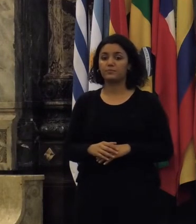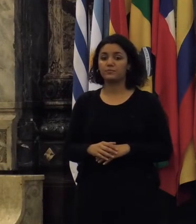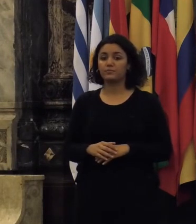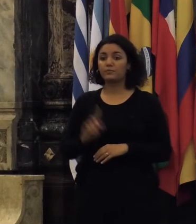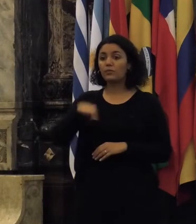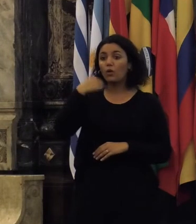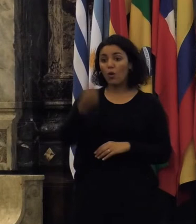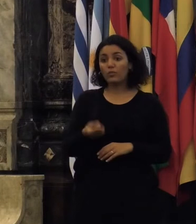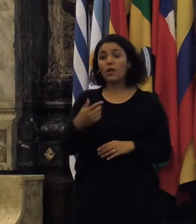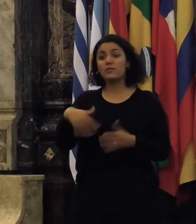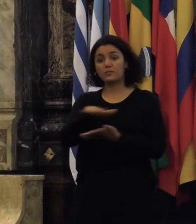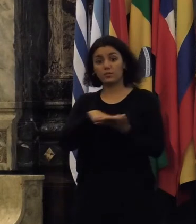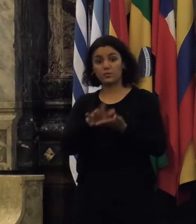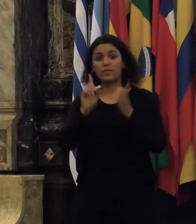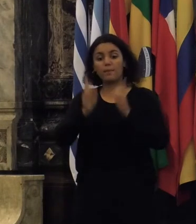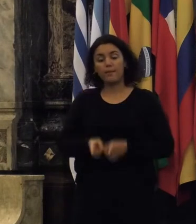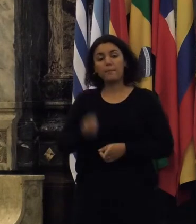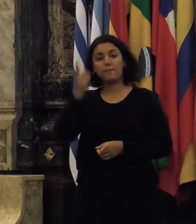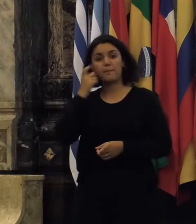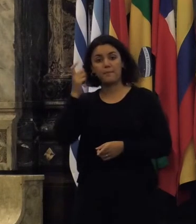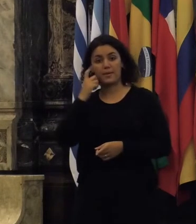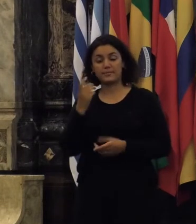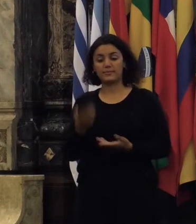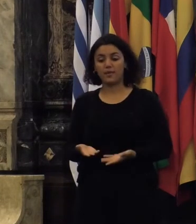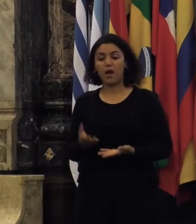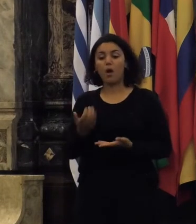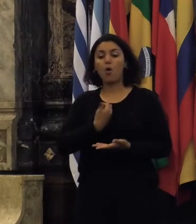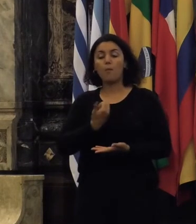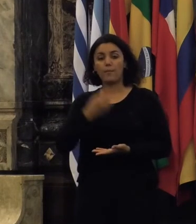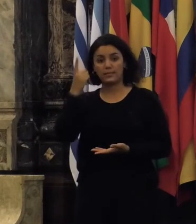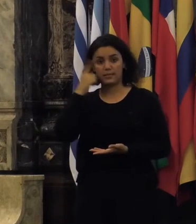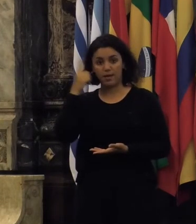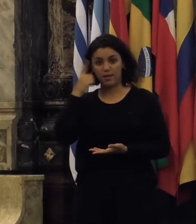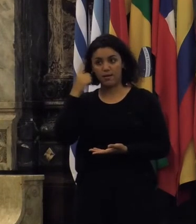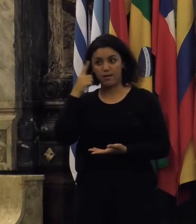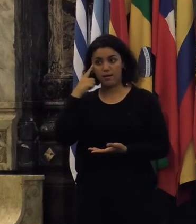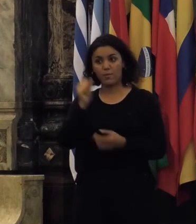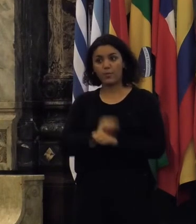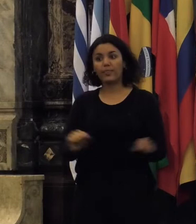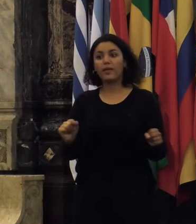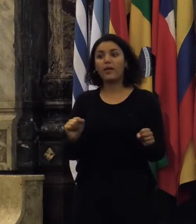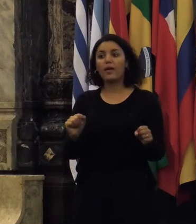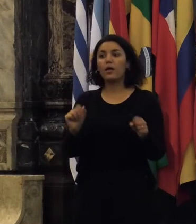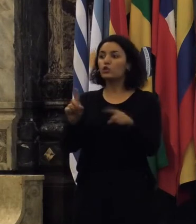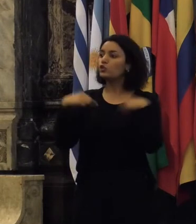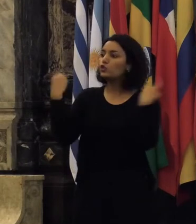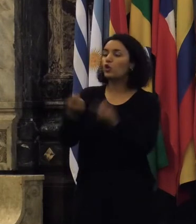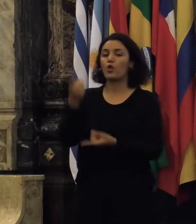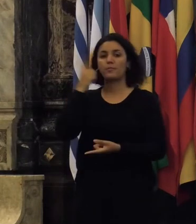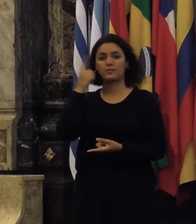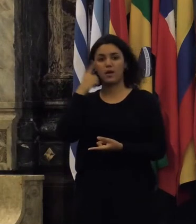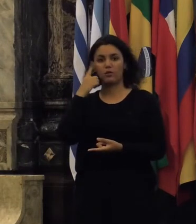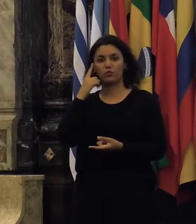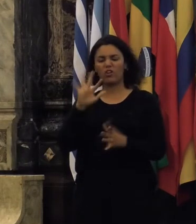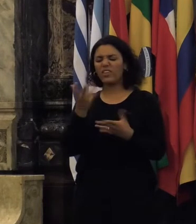otro de los aspectos que la experiencia de pensar nos tiene que permitir es poder pensarnos en la